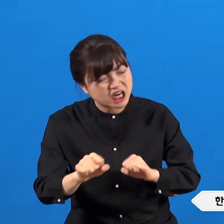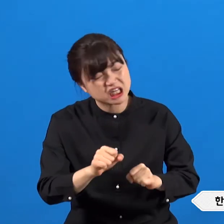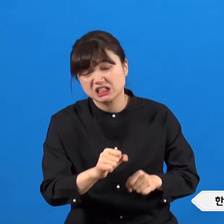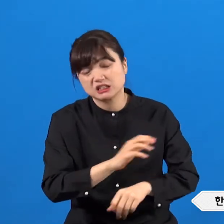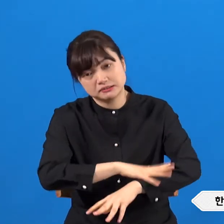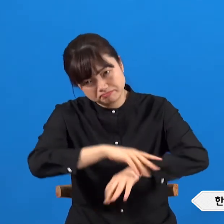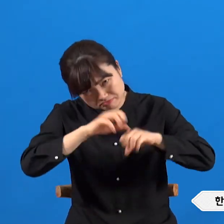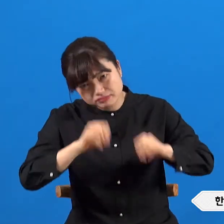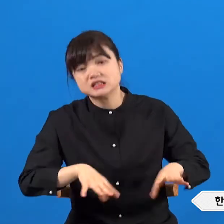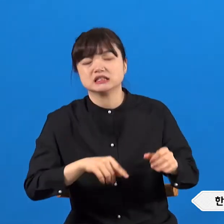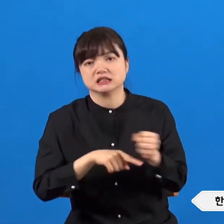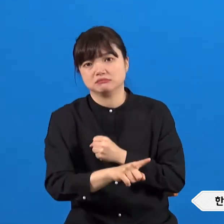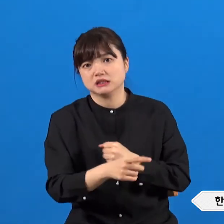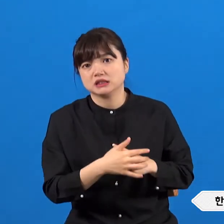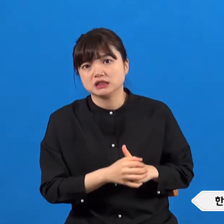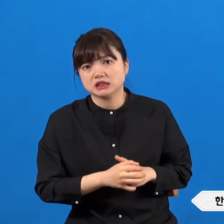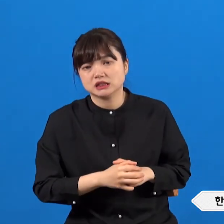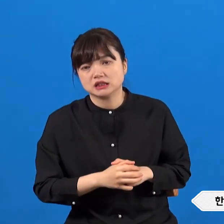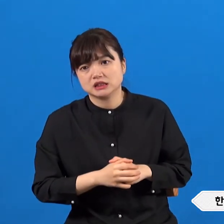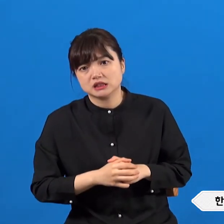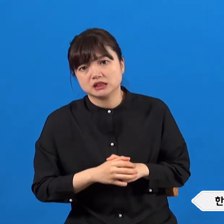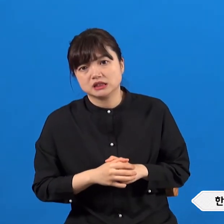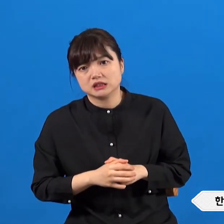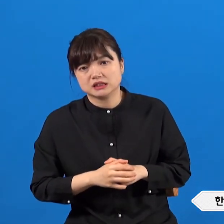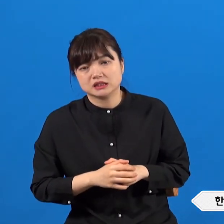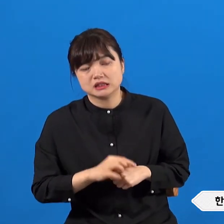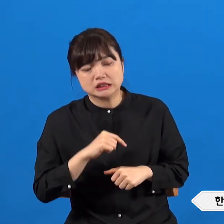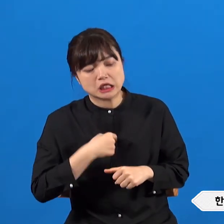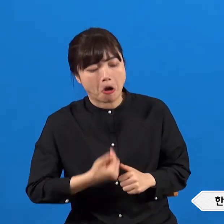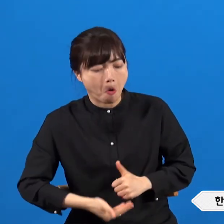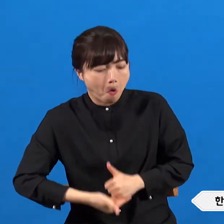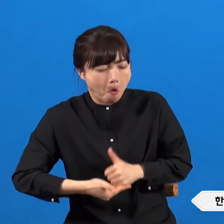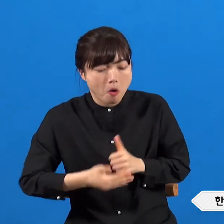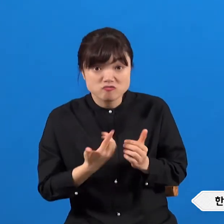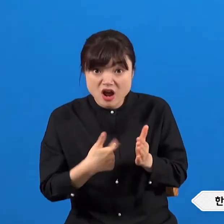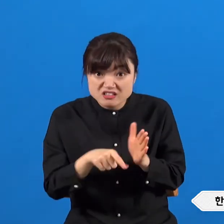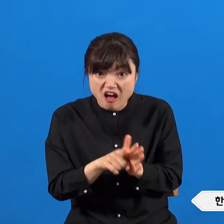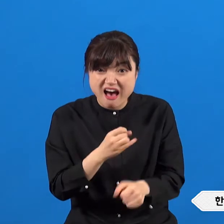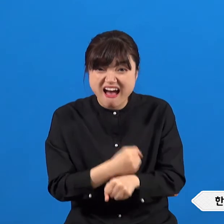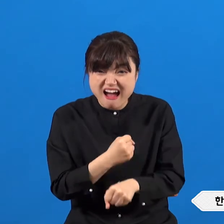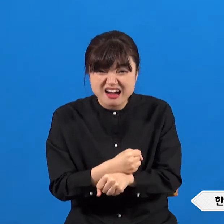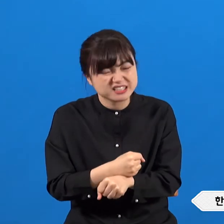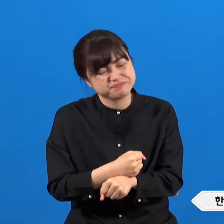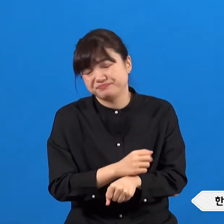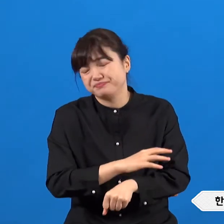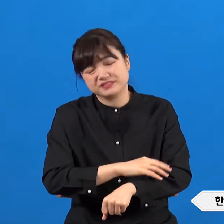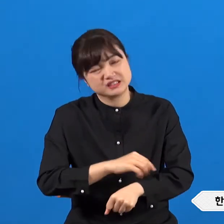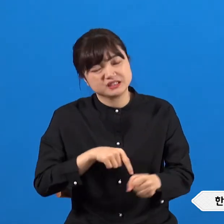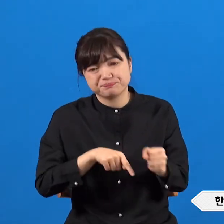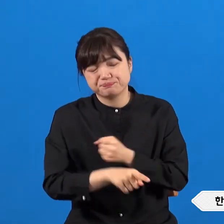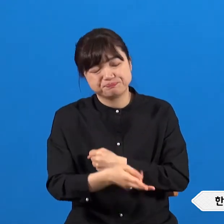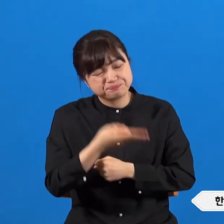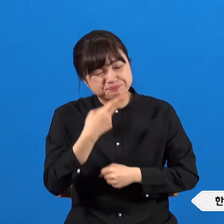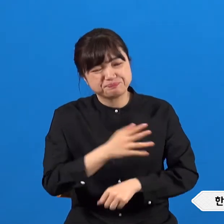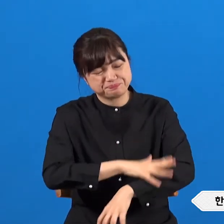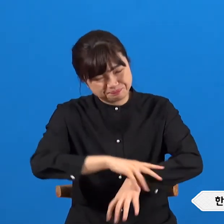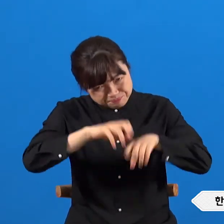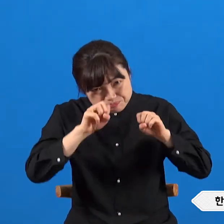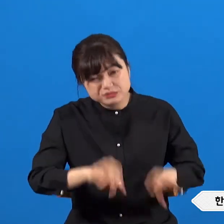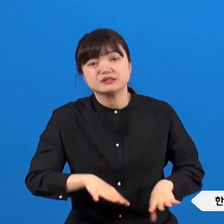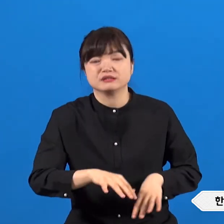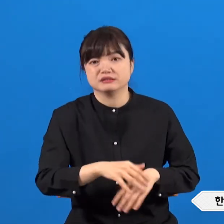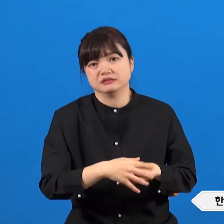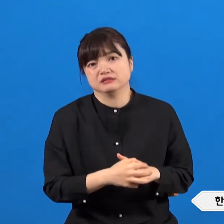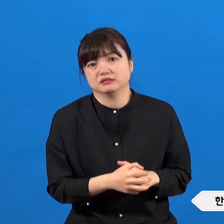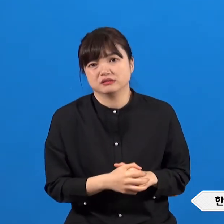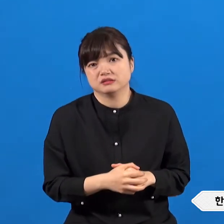말입니다. 자기를 내세우고 자기 우상화를 위해서 그런 일들을 하면 아무 건 소용이